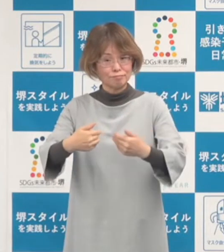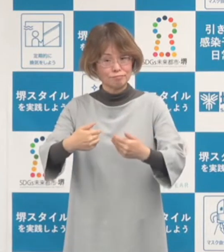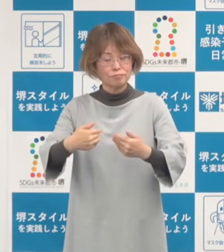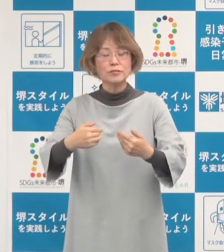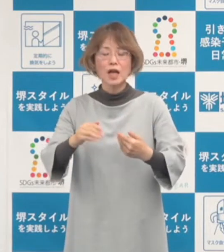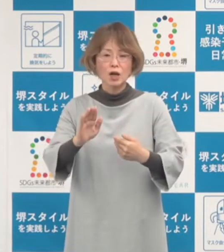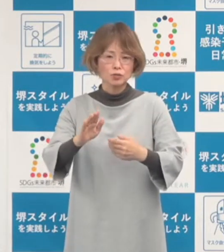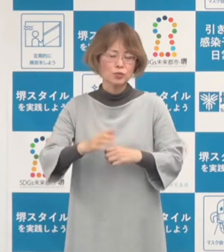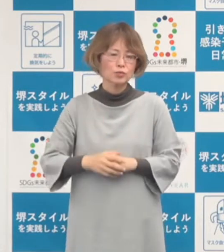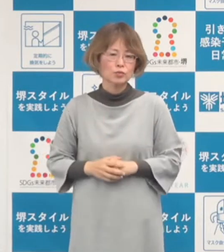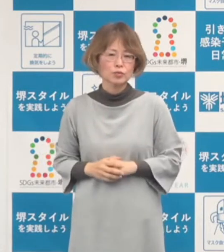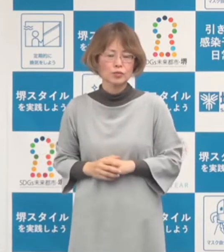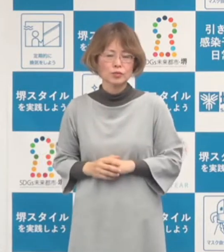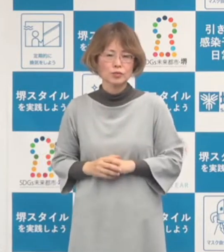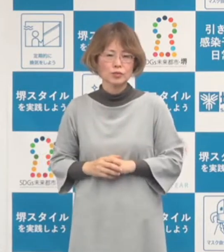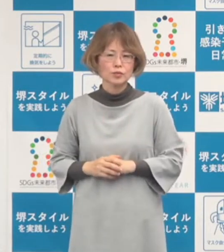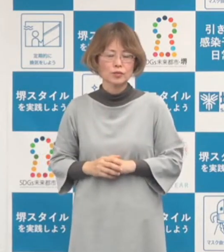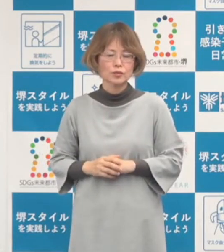り